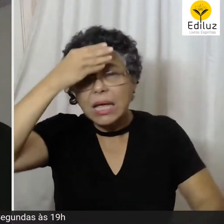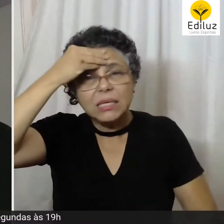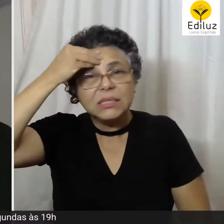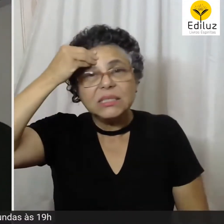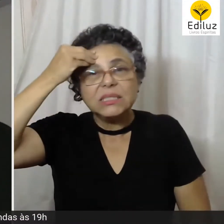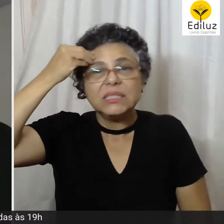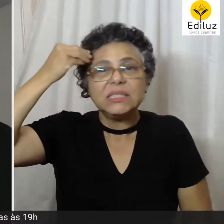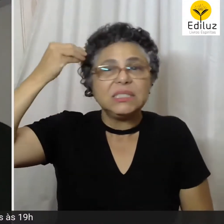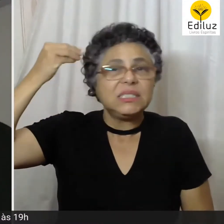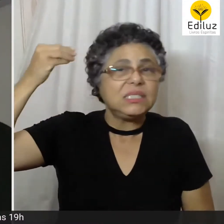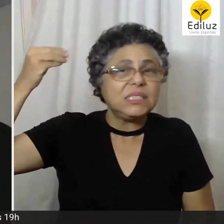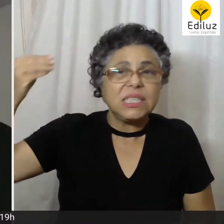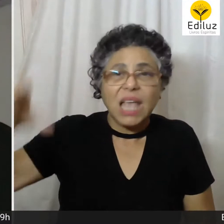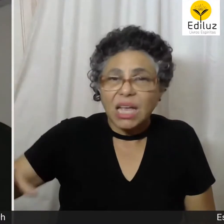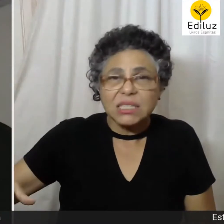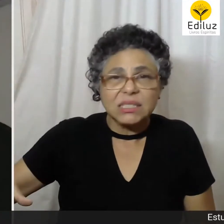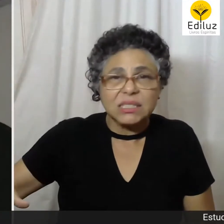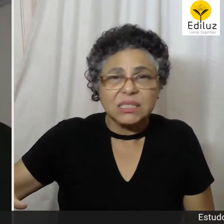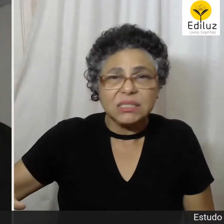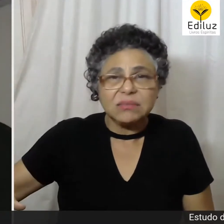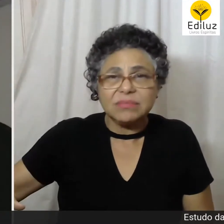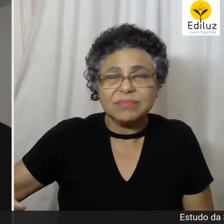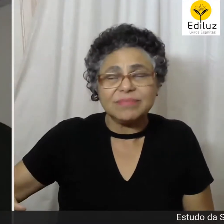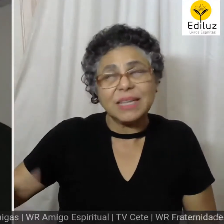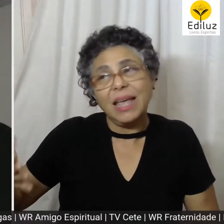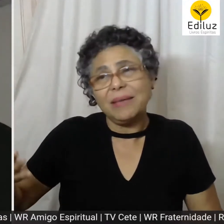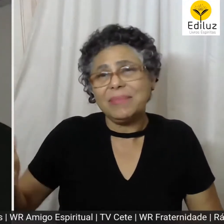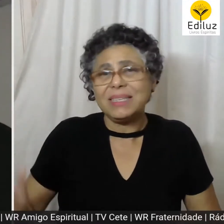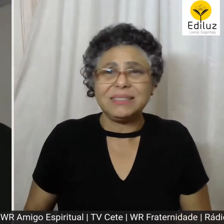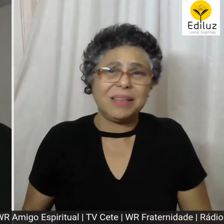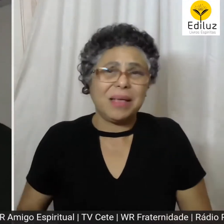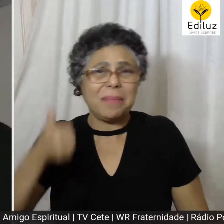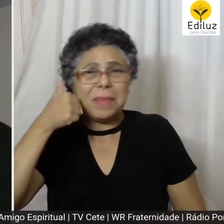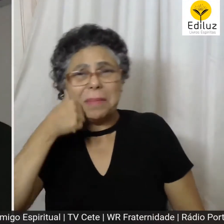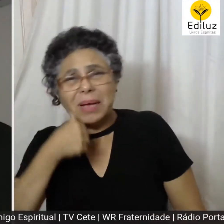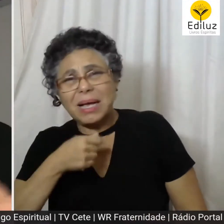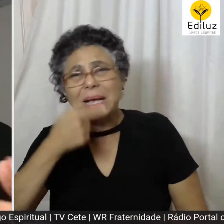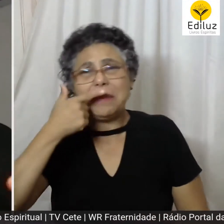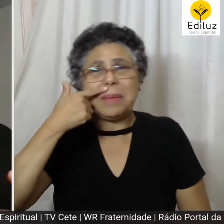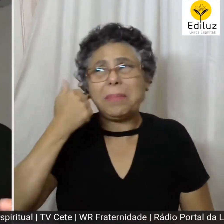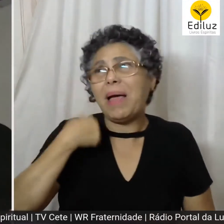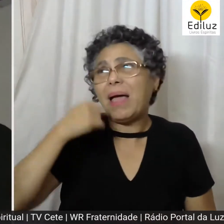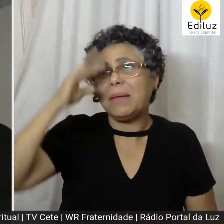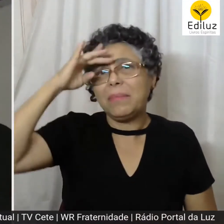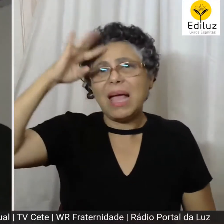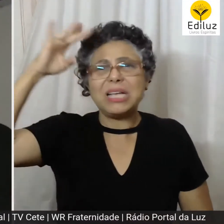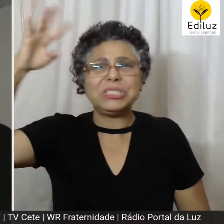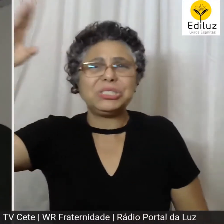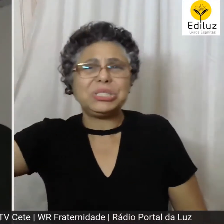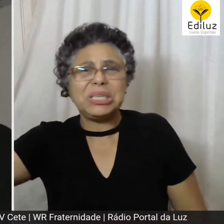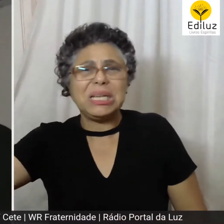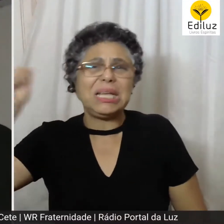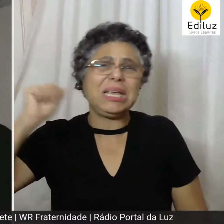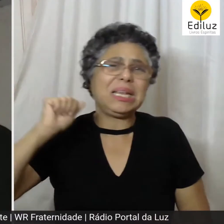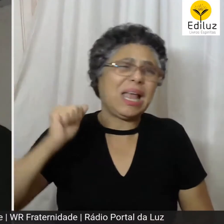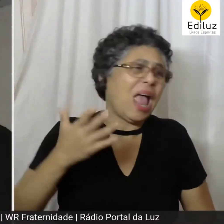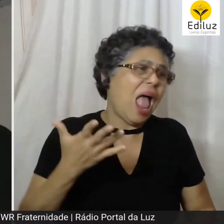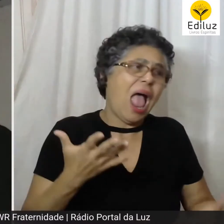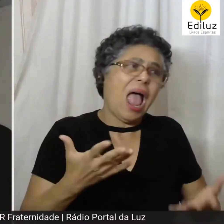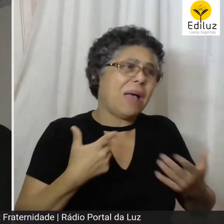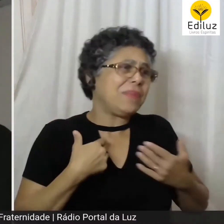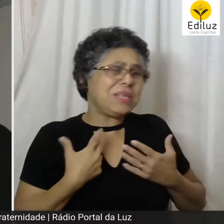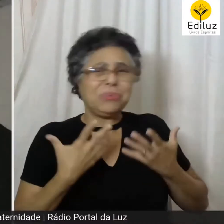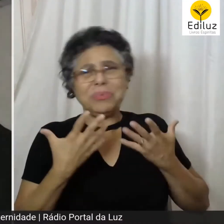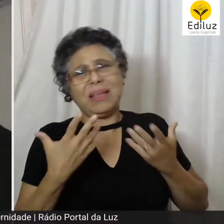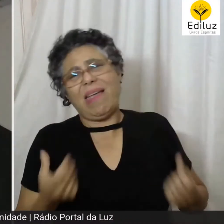Esquecendo que tudo bem, os pais podem até fazer isso imaginando, não, mas morrer é uma coisa que eu não